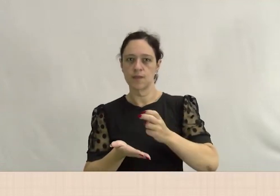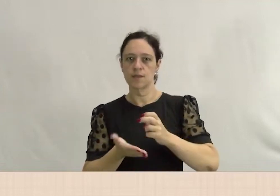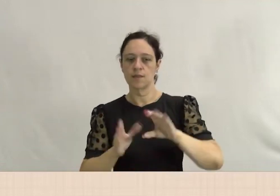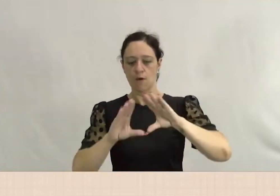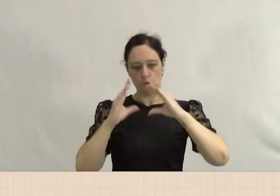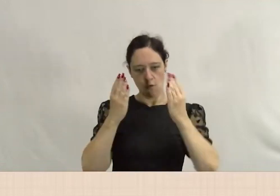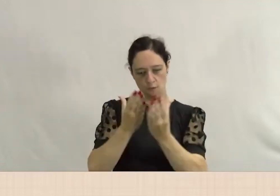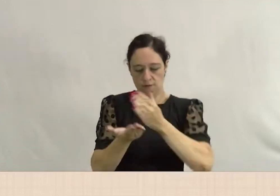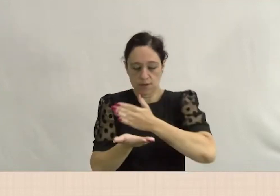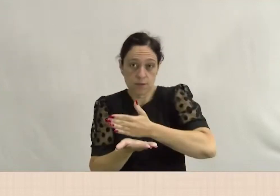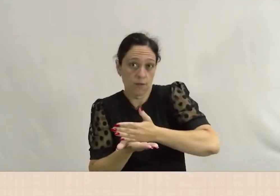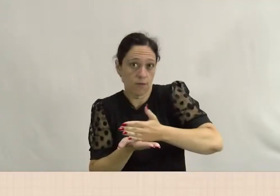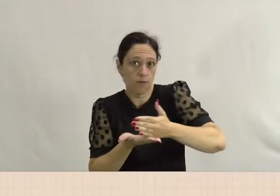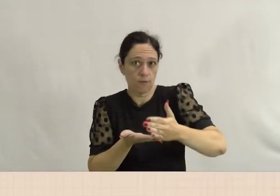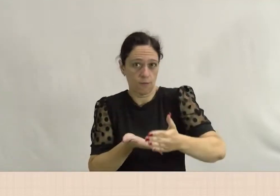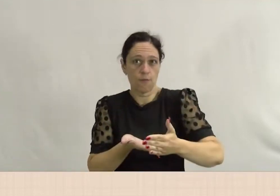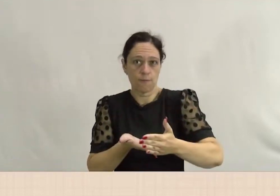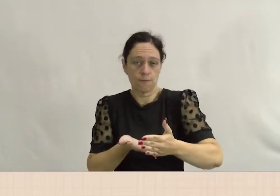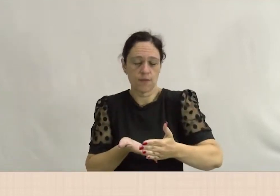eu